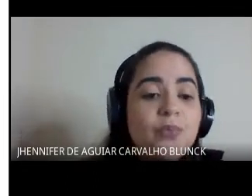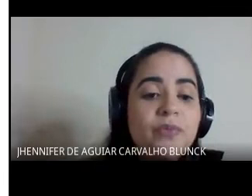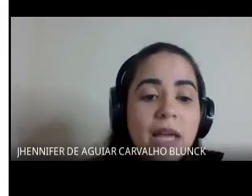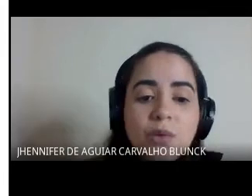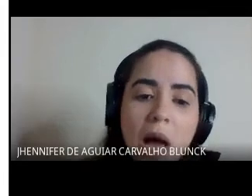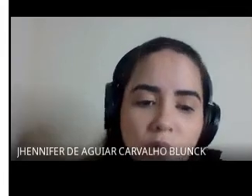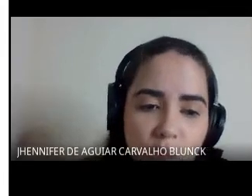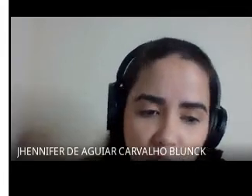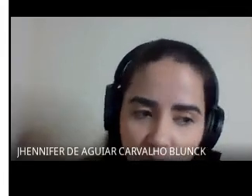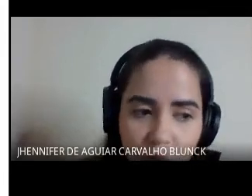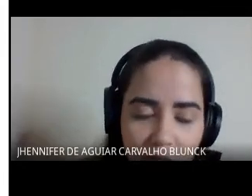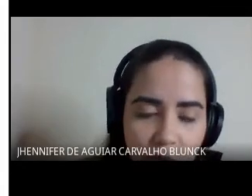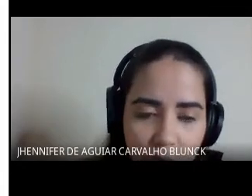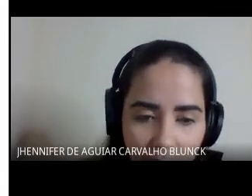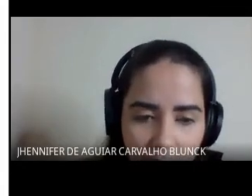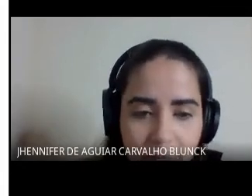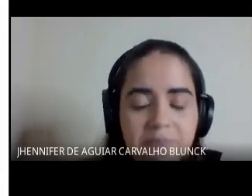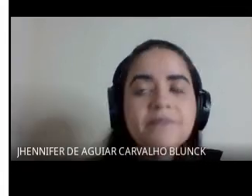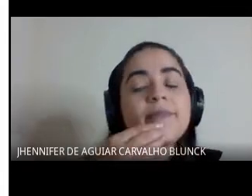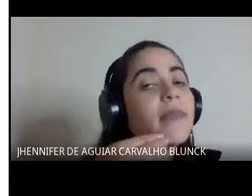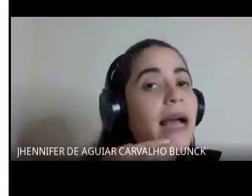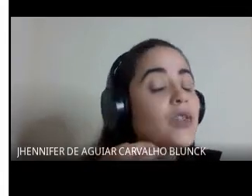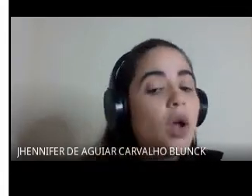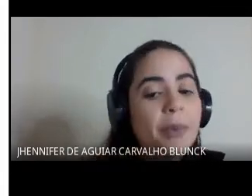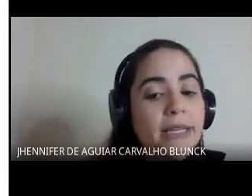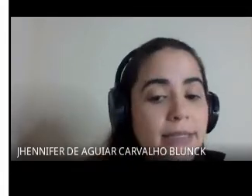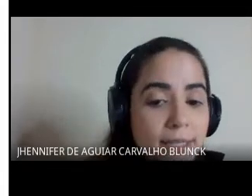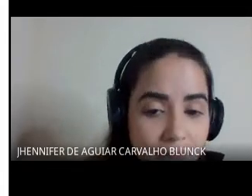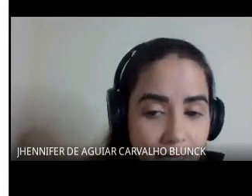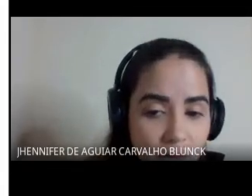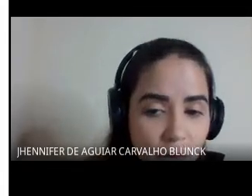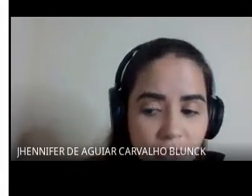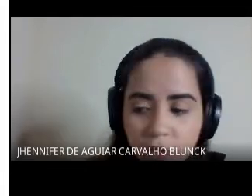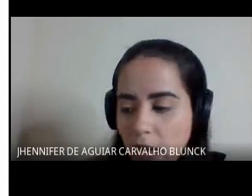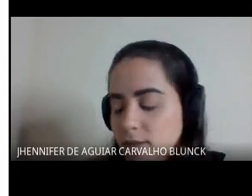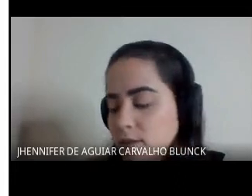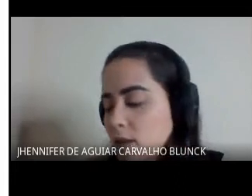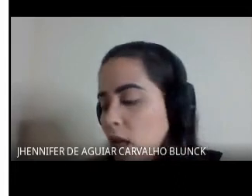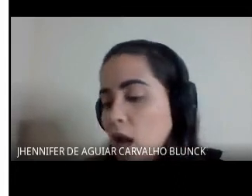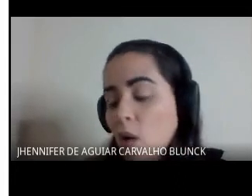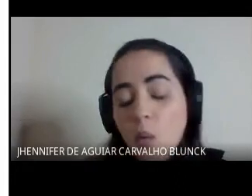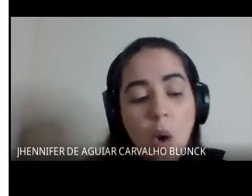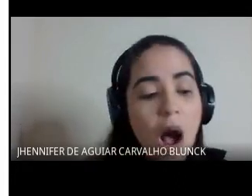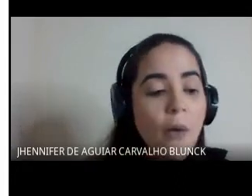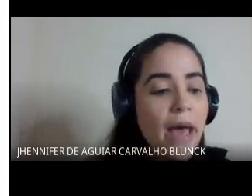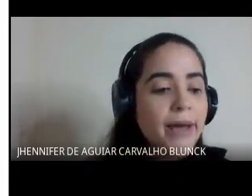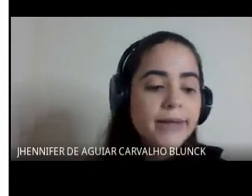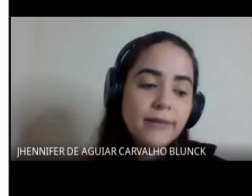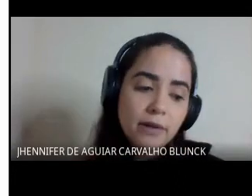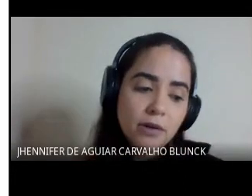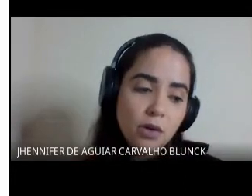Então, tendo aluno surdo na escola, a escola precisa ter esses profissionais.